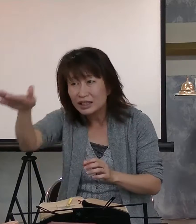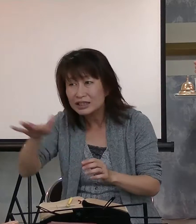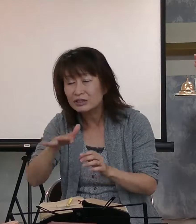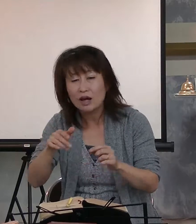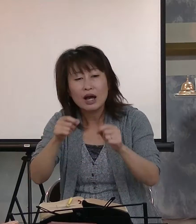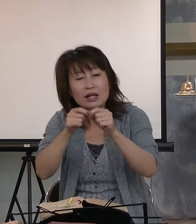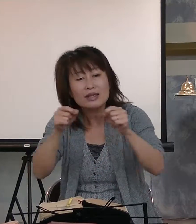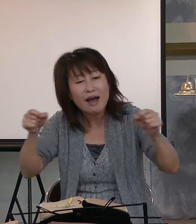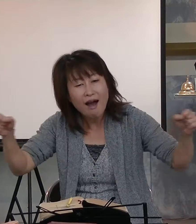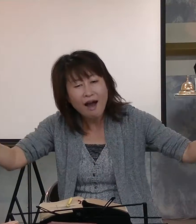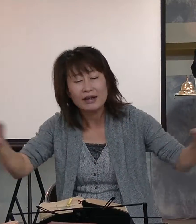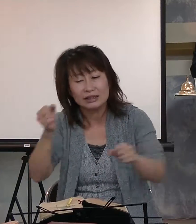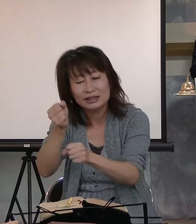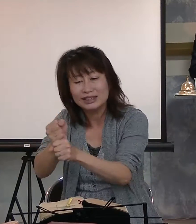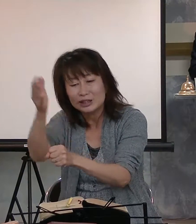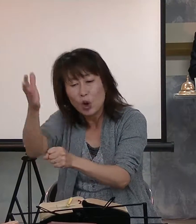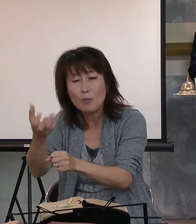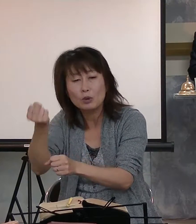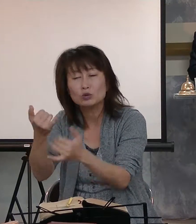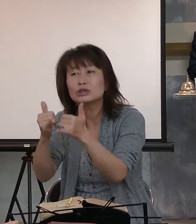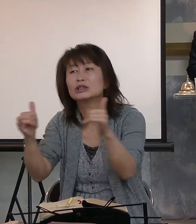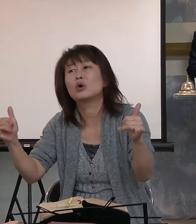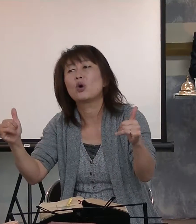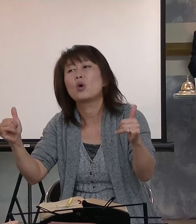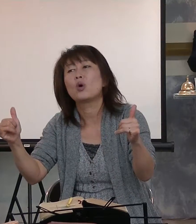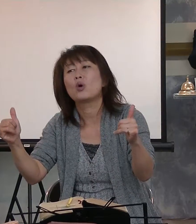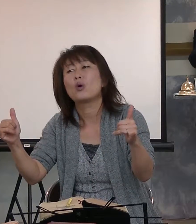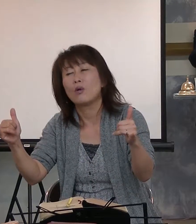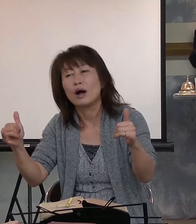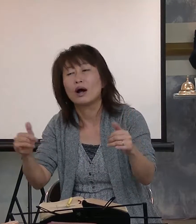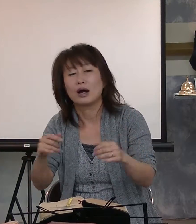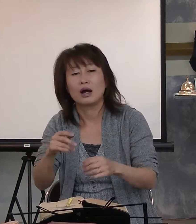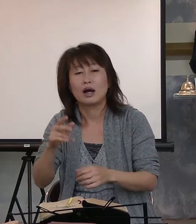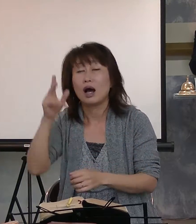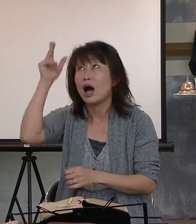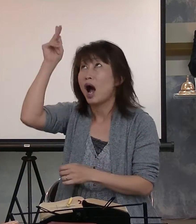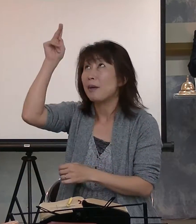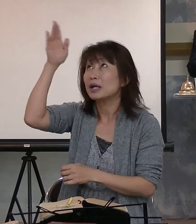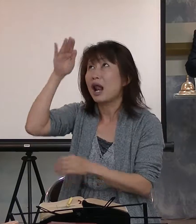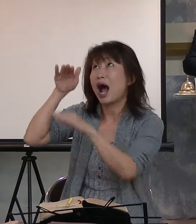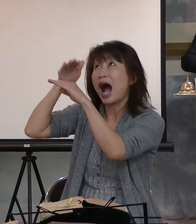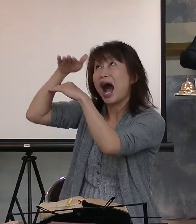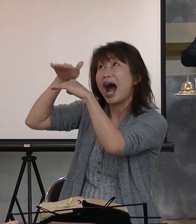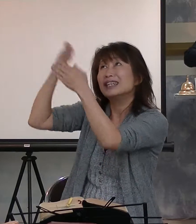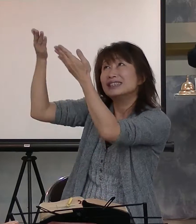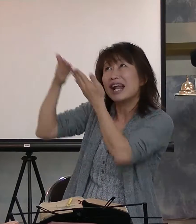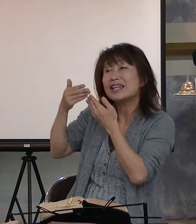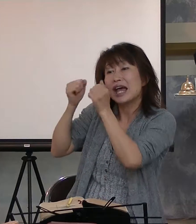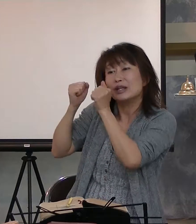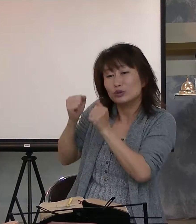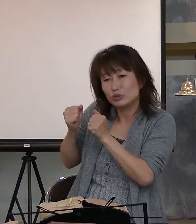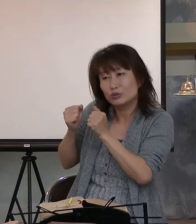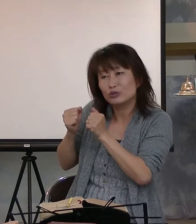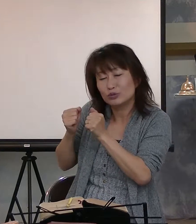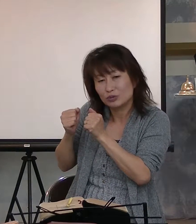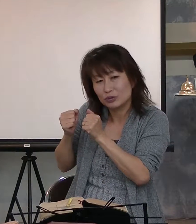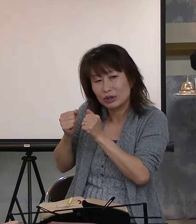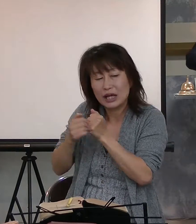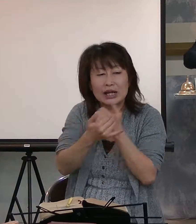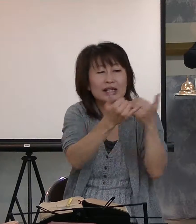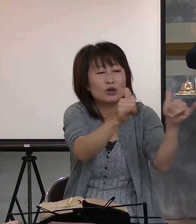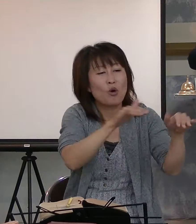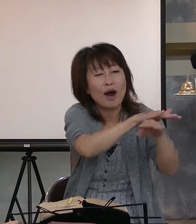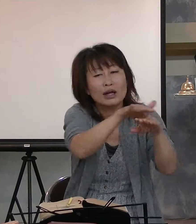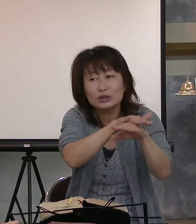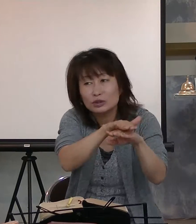長く信仰を持っている人たちがそのような神に愛されているから、人々を愛するというのは